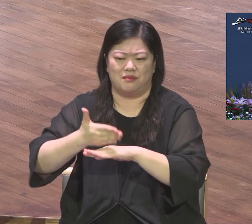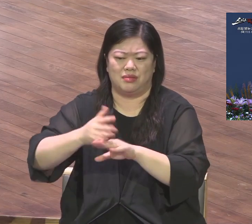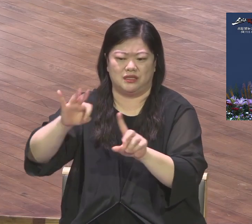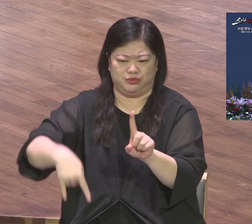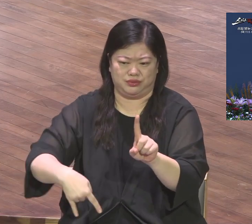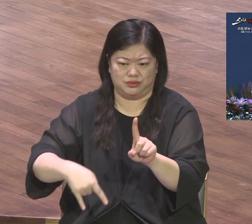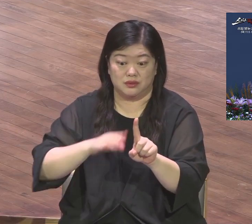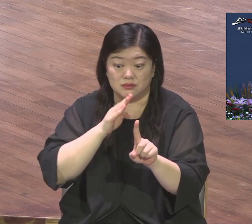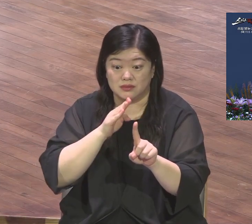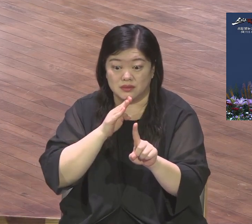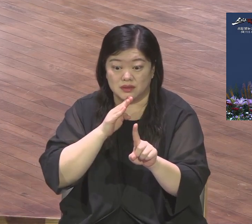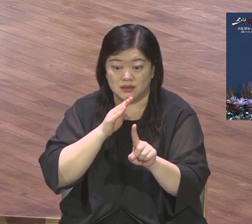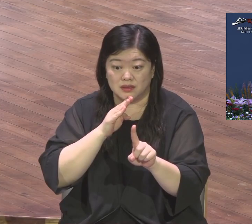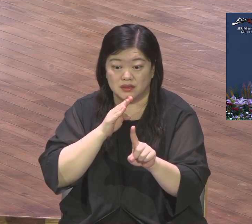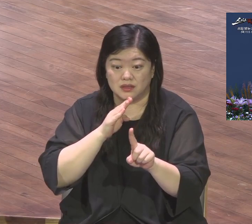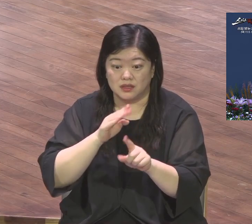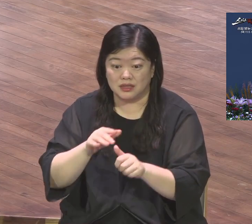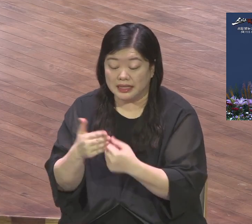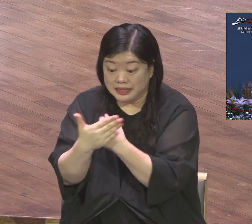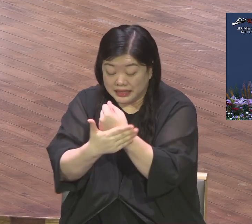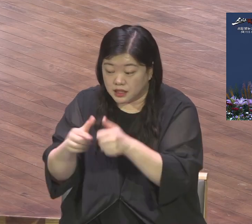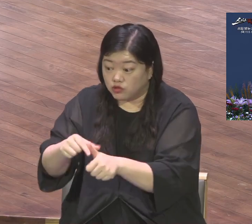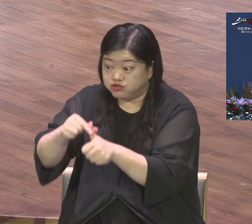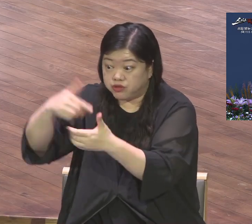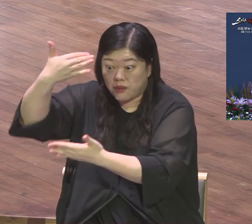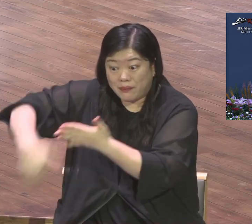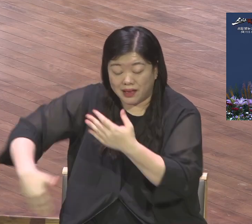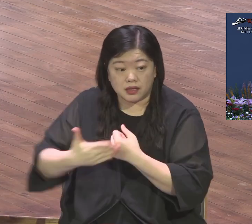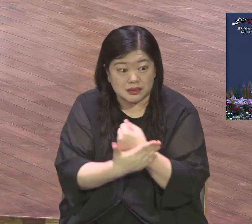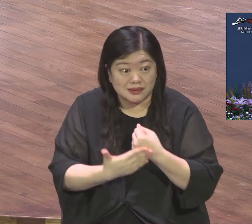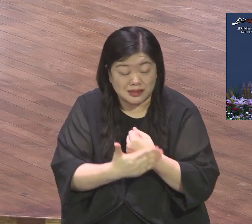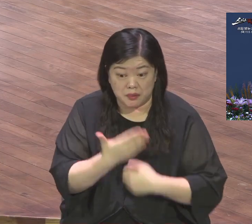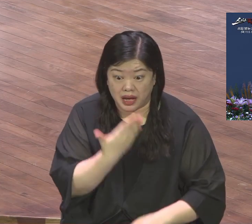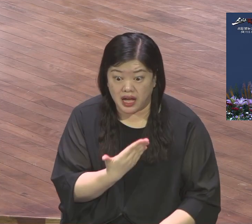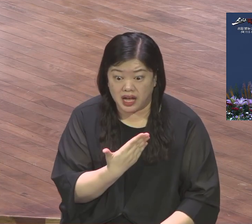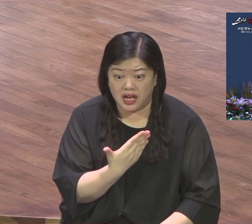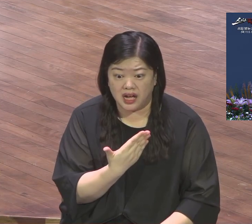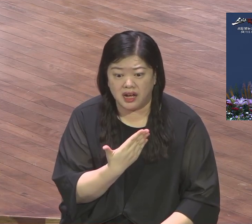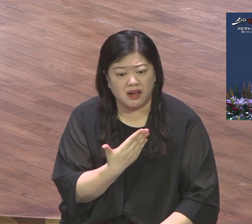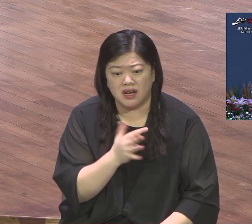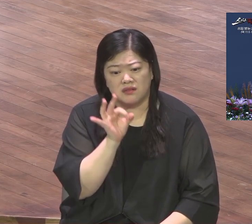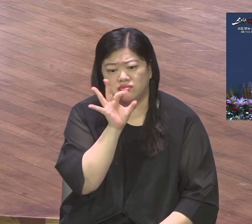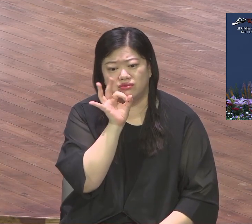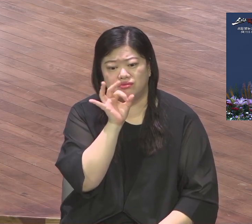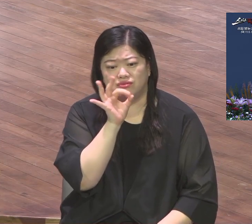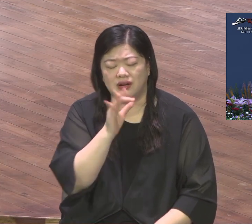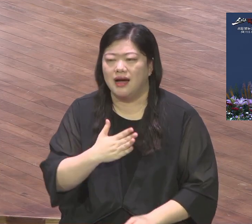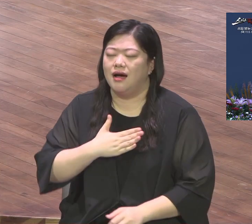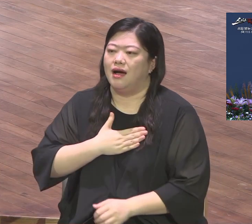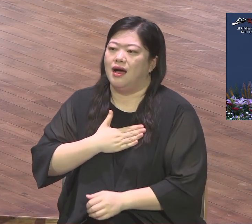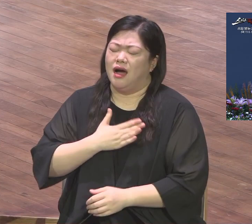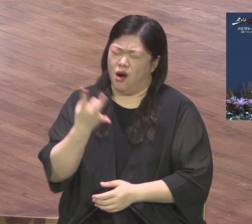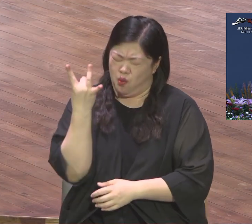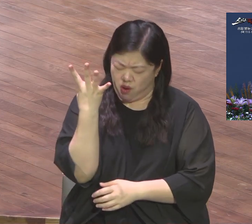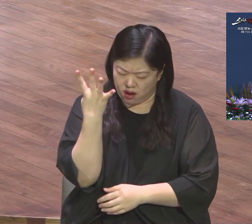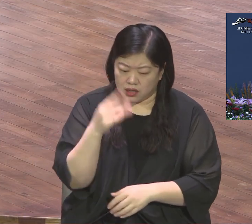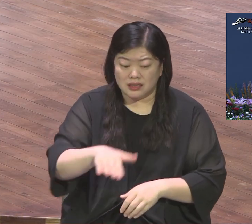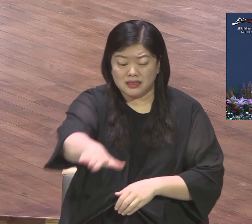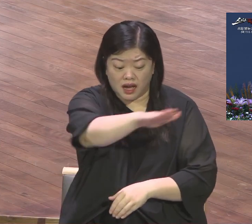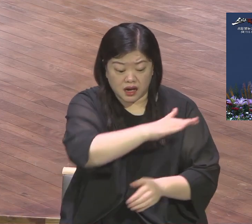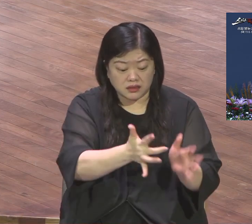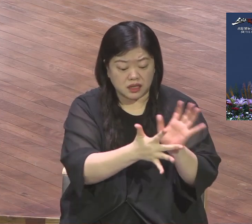구원받았다. 구원받은 은혜. 다 멸망하는데 나는 구원받았다. 다 저주받아 지옥